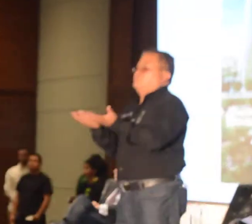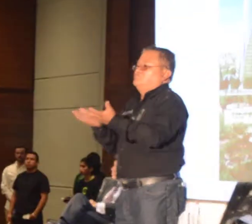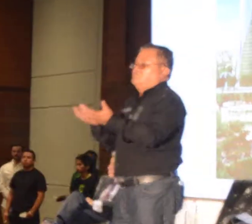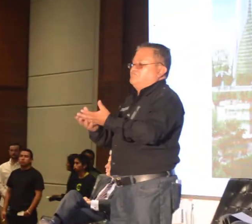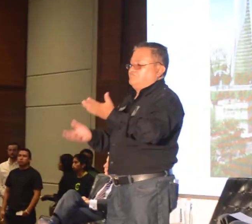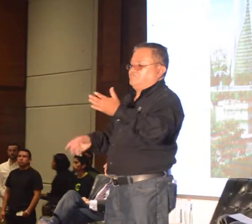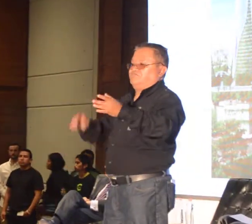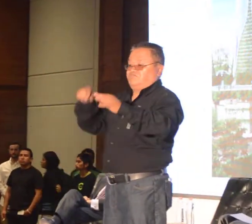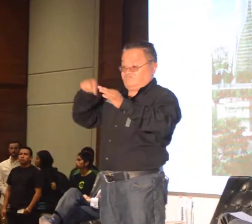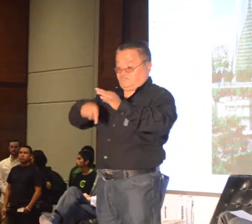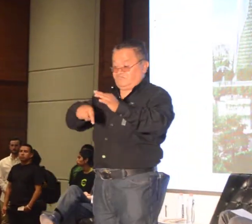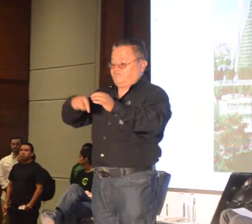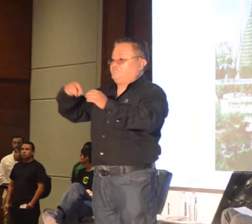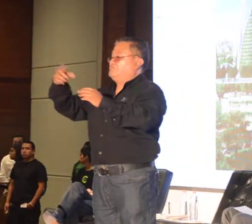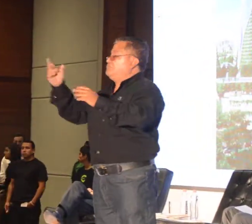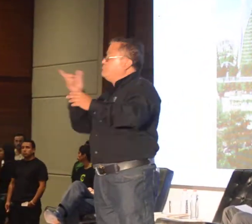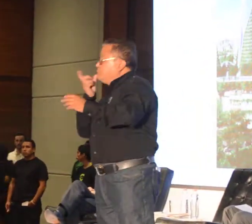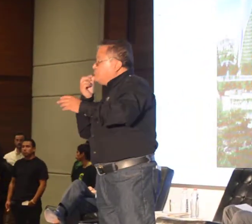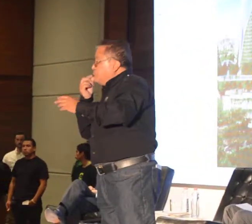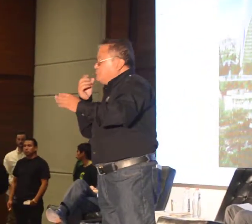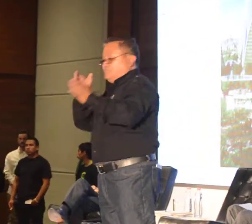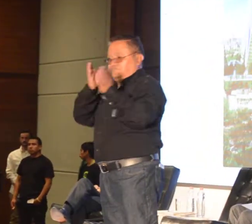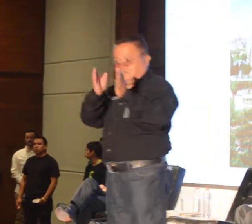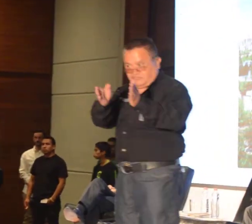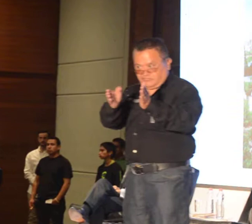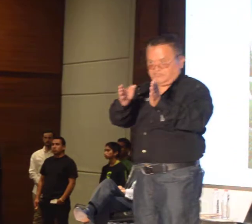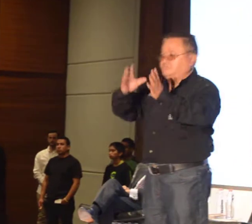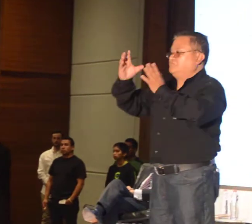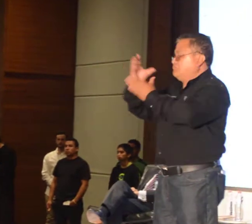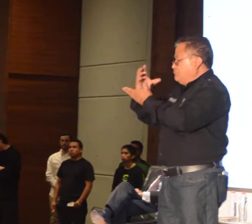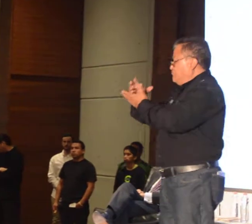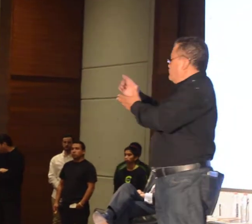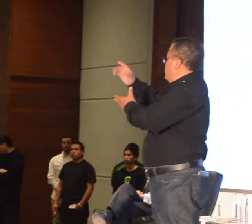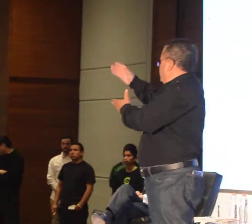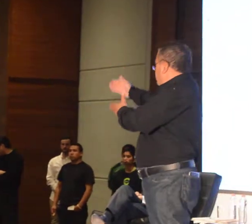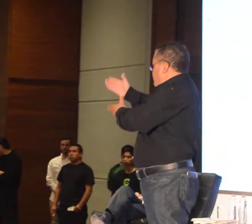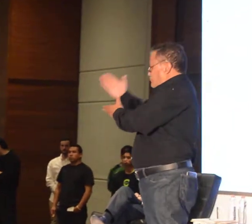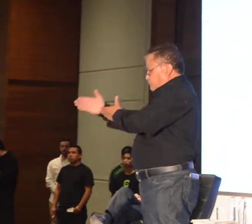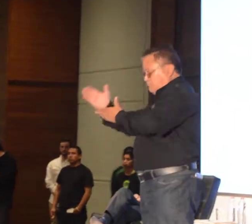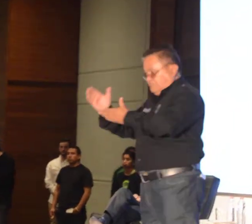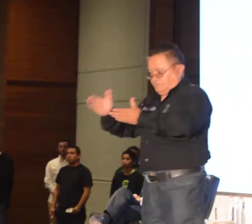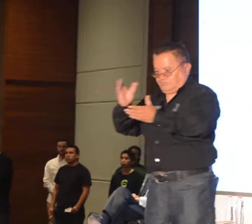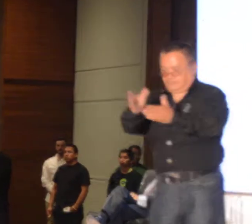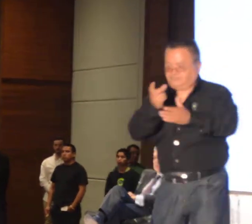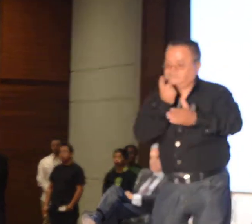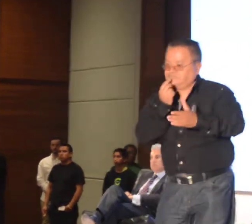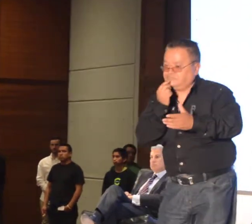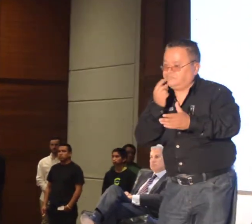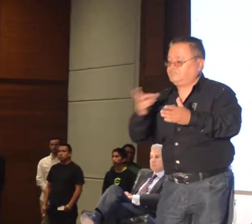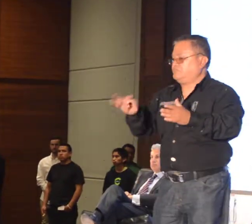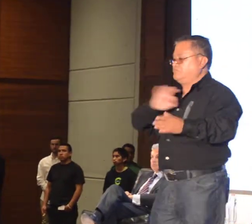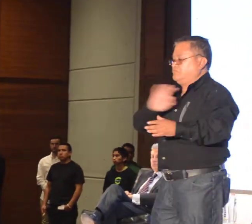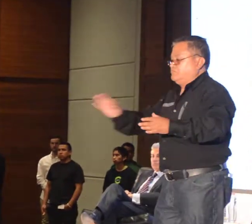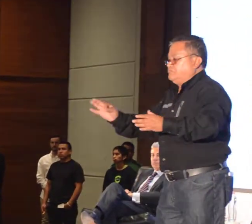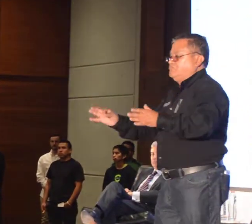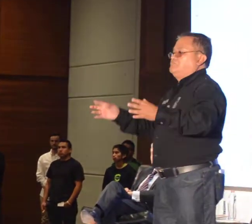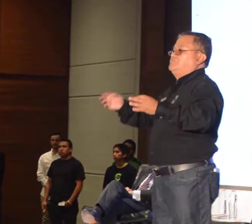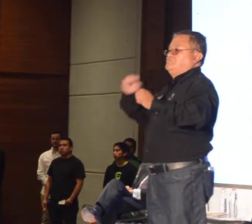la alcaldía con policías de barrio o colonia, así como el tercer punto, la movilidad